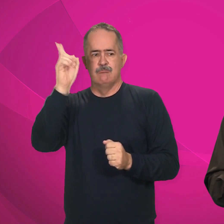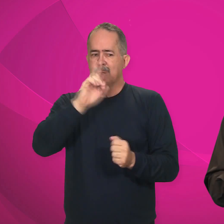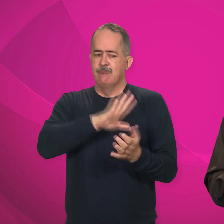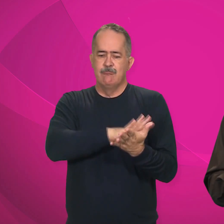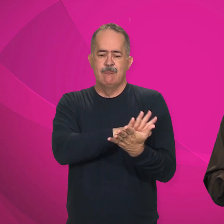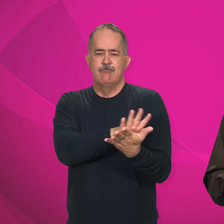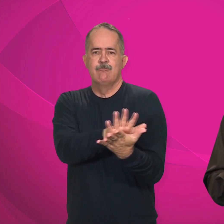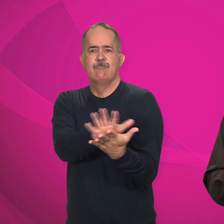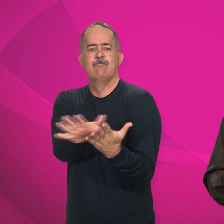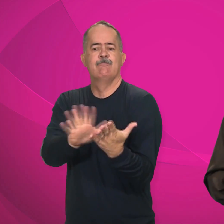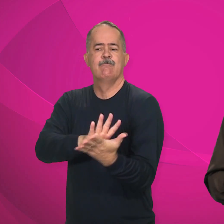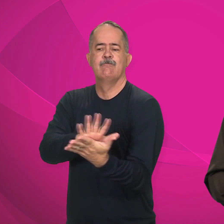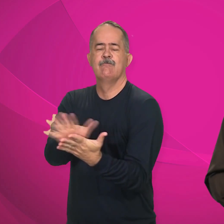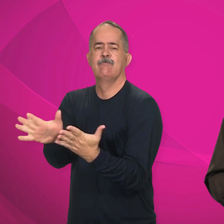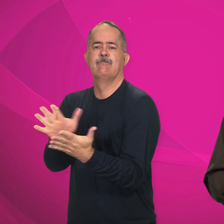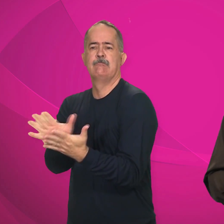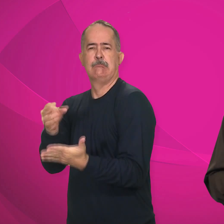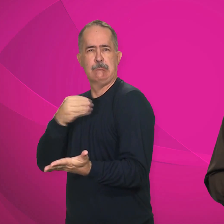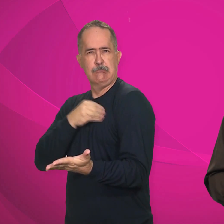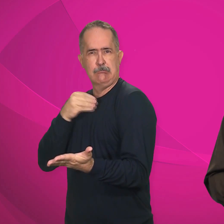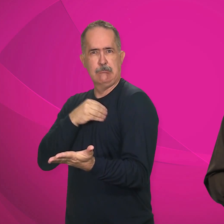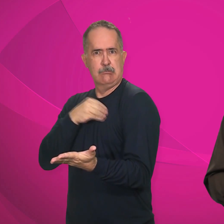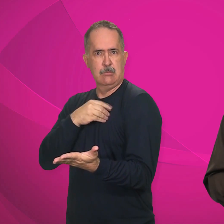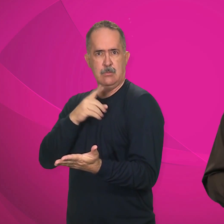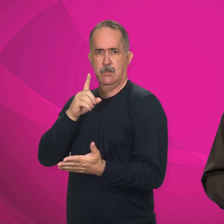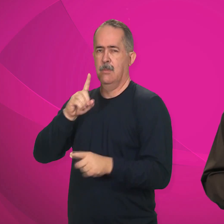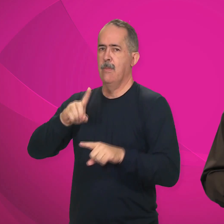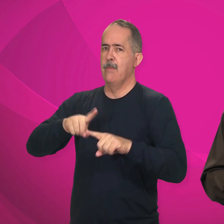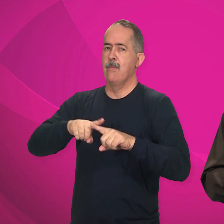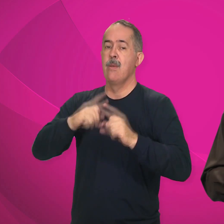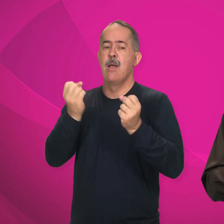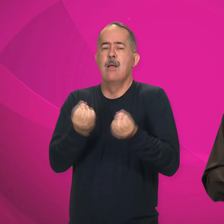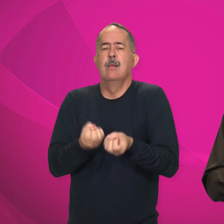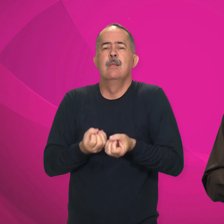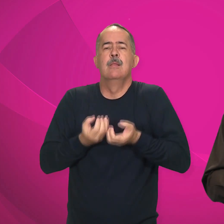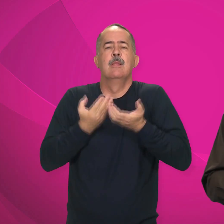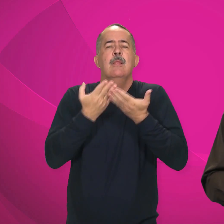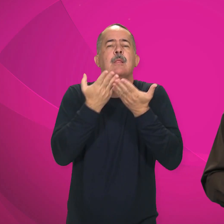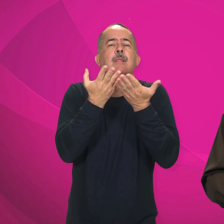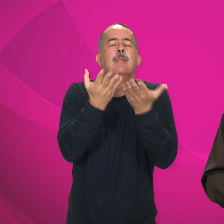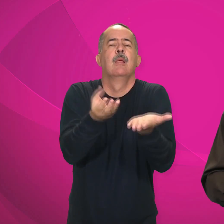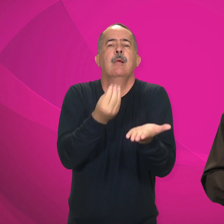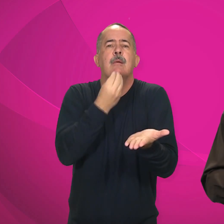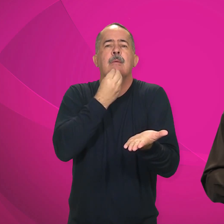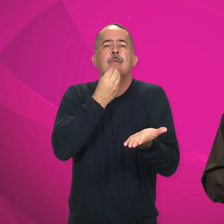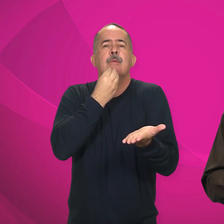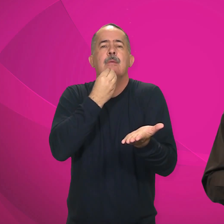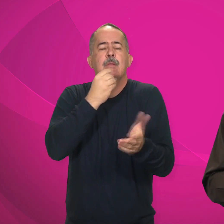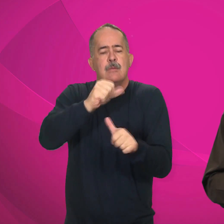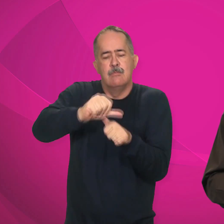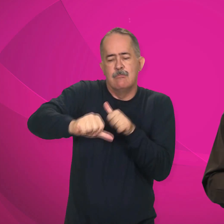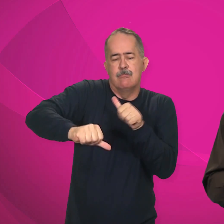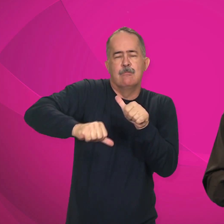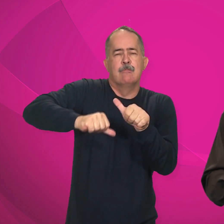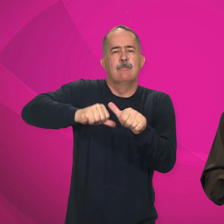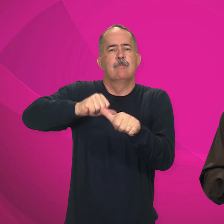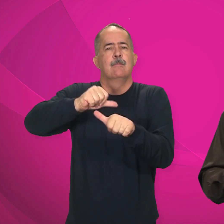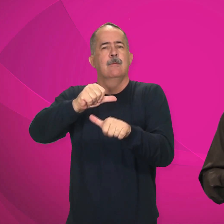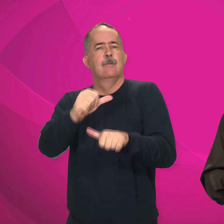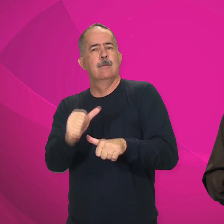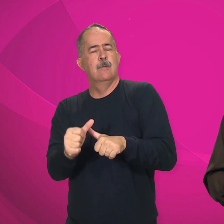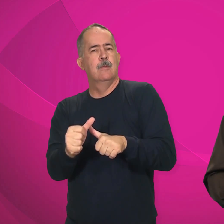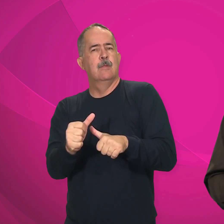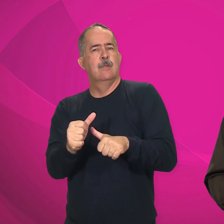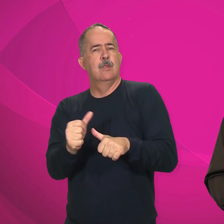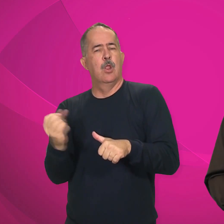com exclusão, destruindo o pecador, mas oferece oportunidades para que ele se refaça,